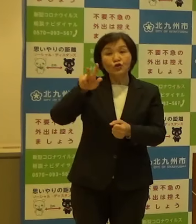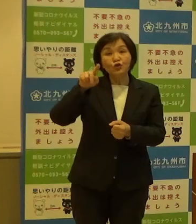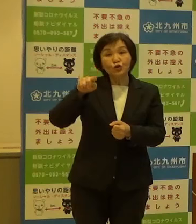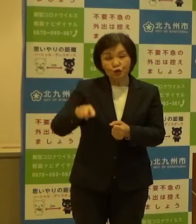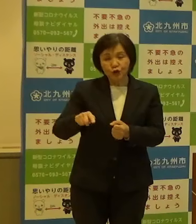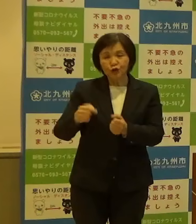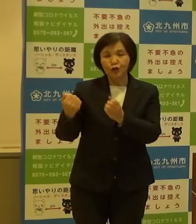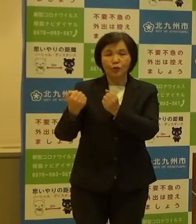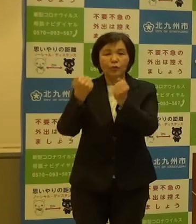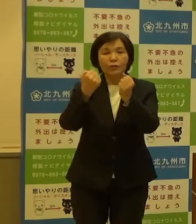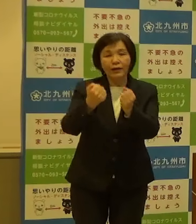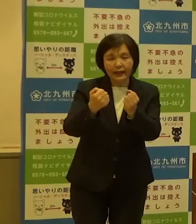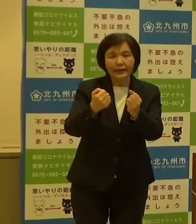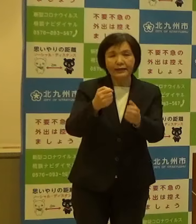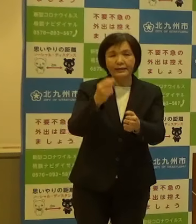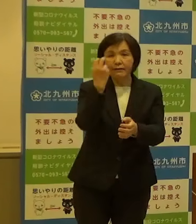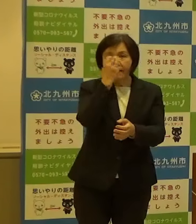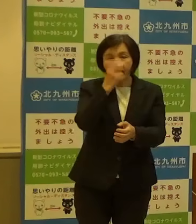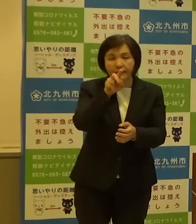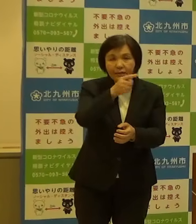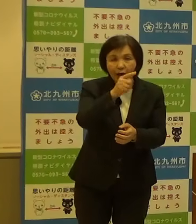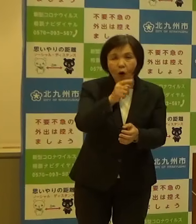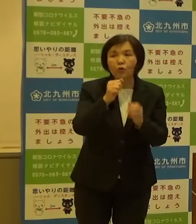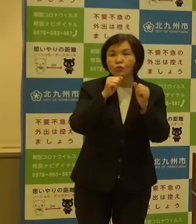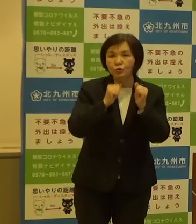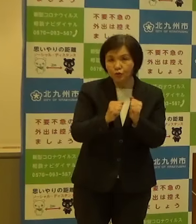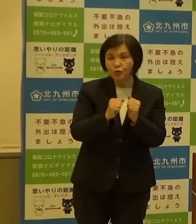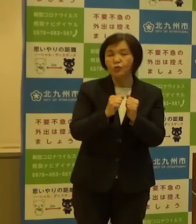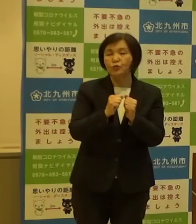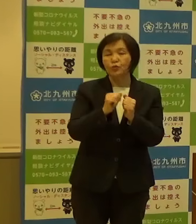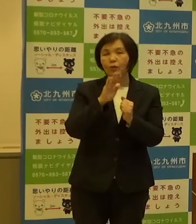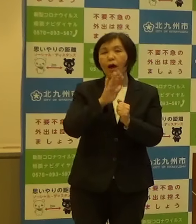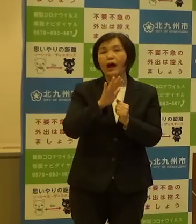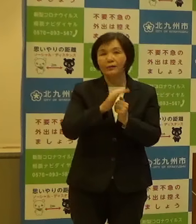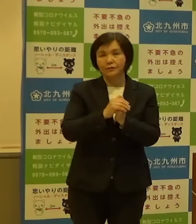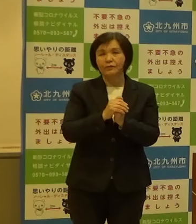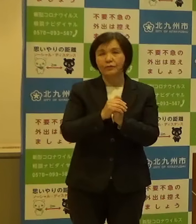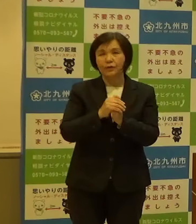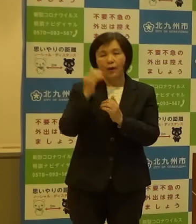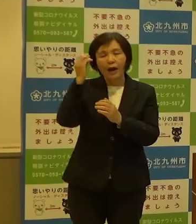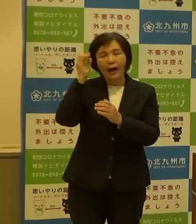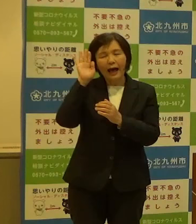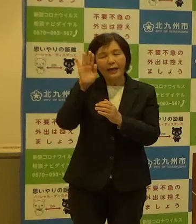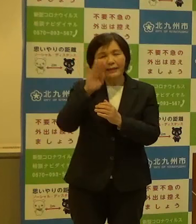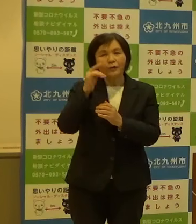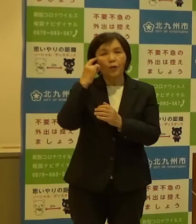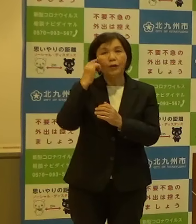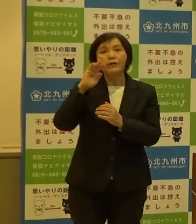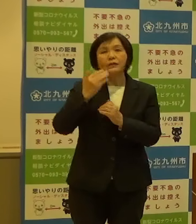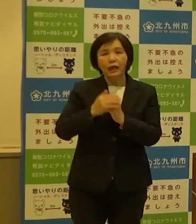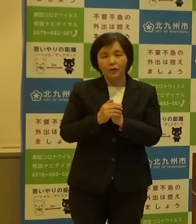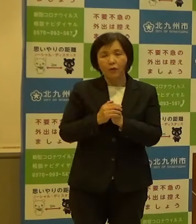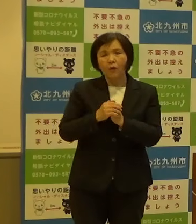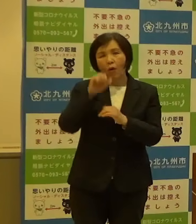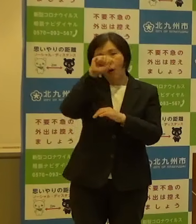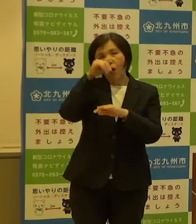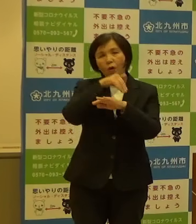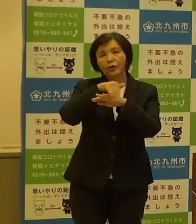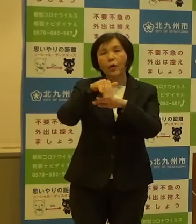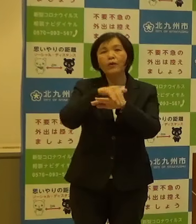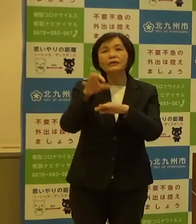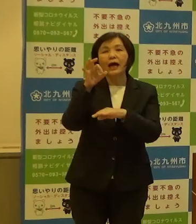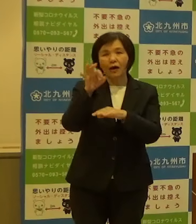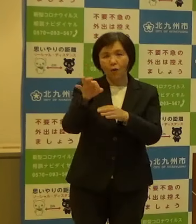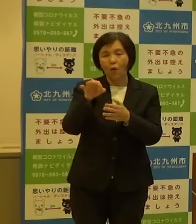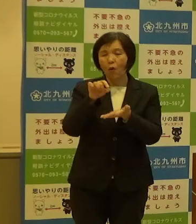質問もいただいたわけであります。ドライブスルー方式は伝統にあったと思いますけれども、予算を計上する